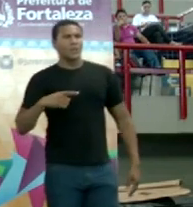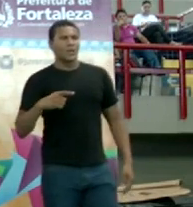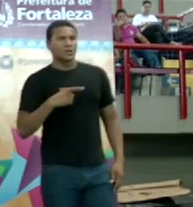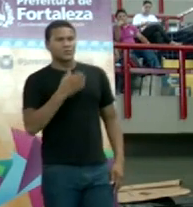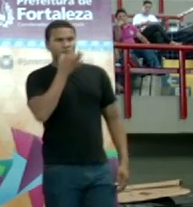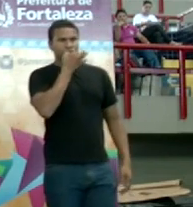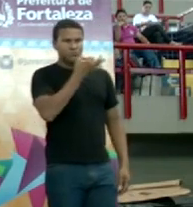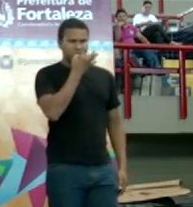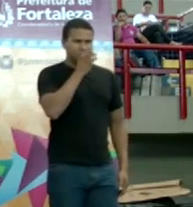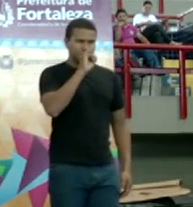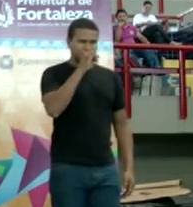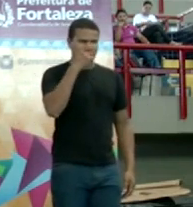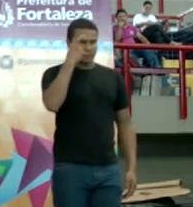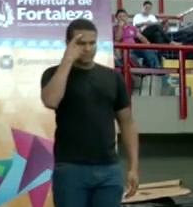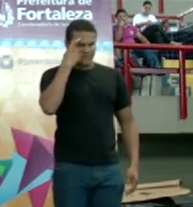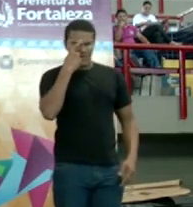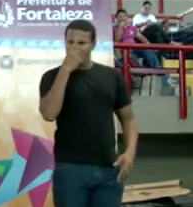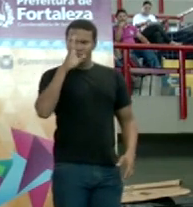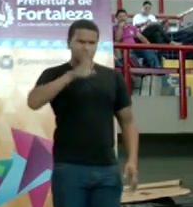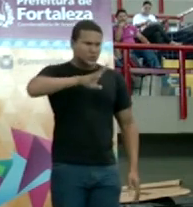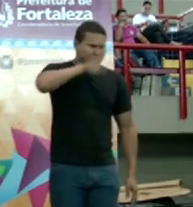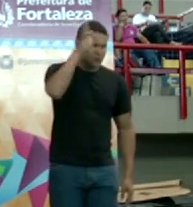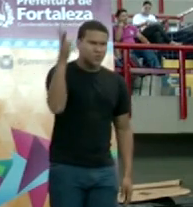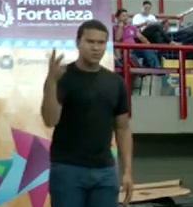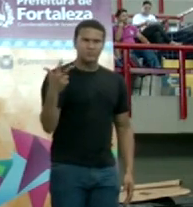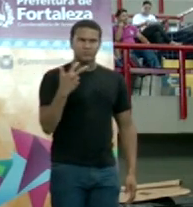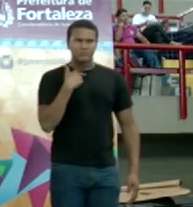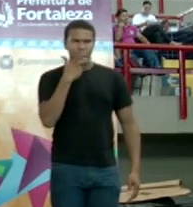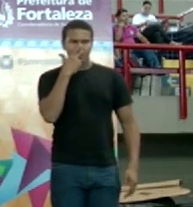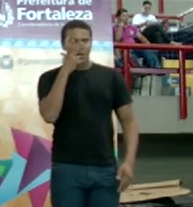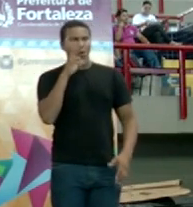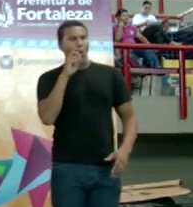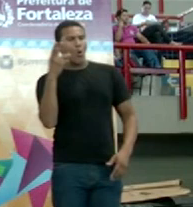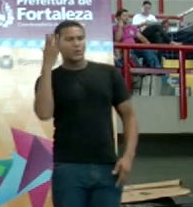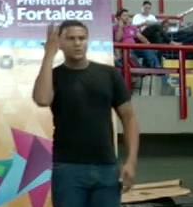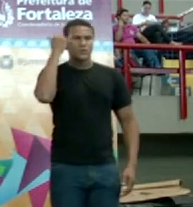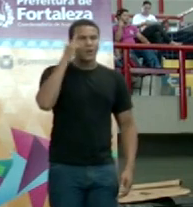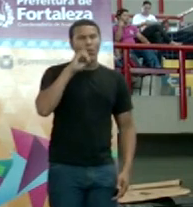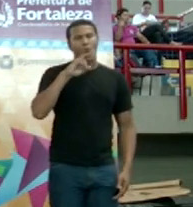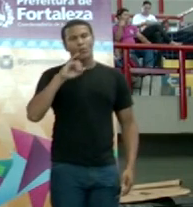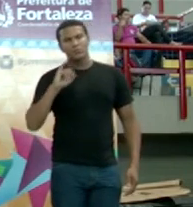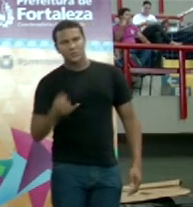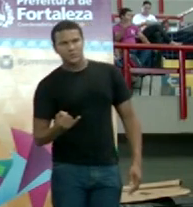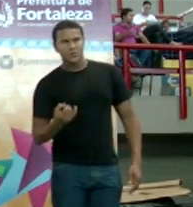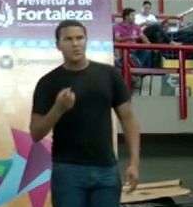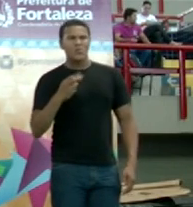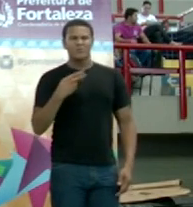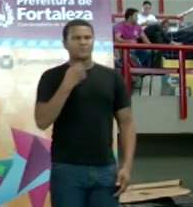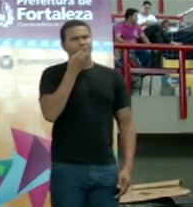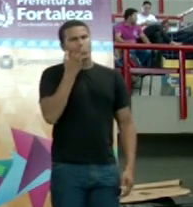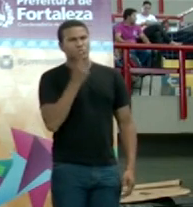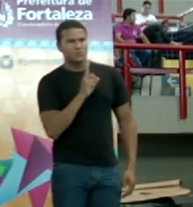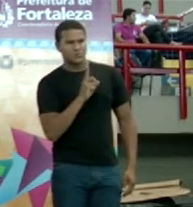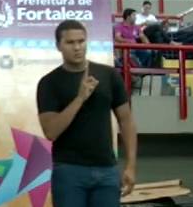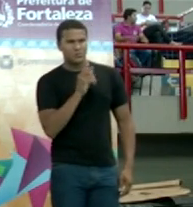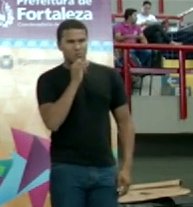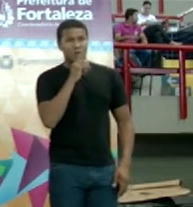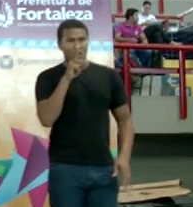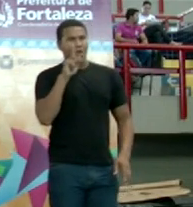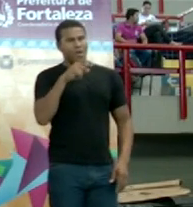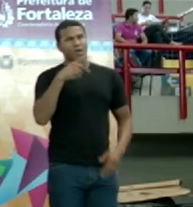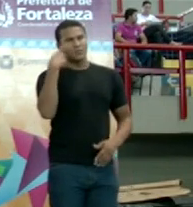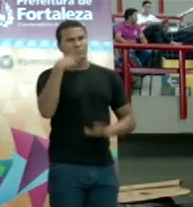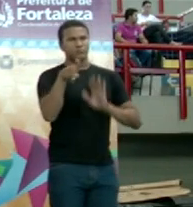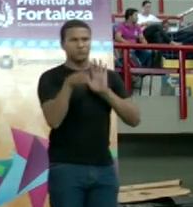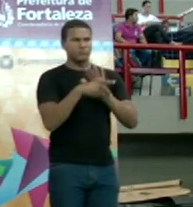é insensata, é um absurdo, é uma atitude sábia, é oportuna, é inoportuna, você está dando sua